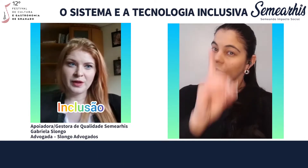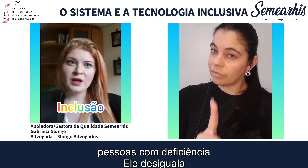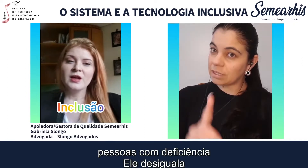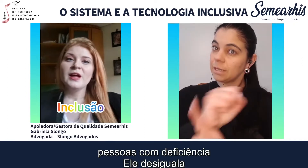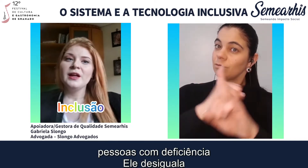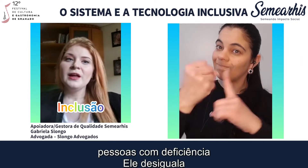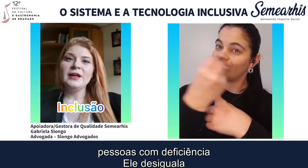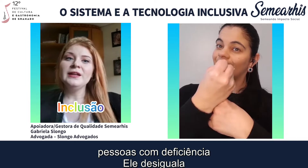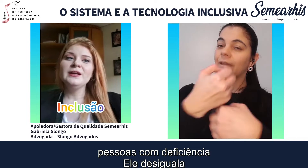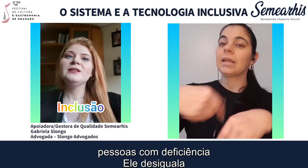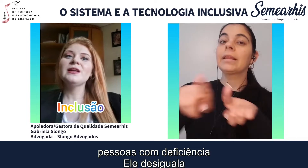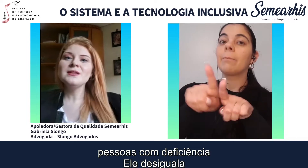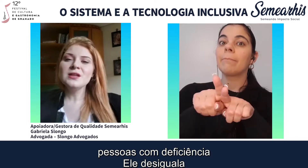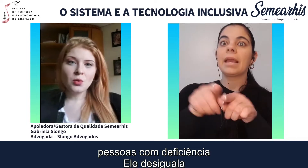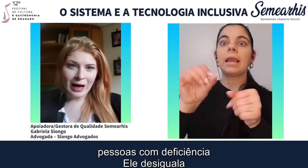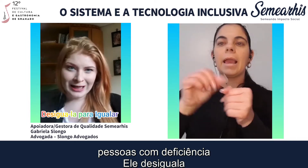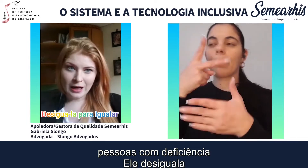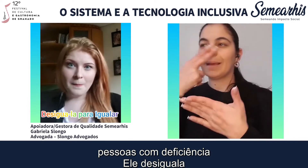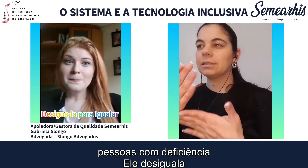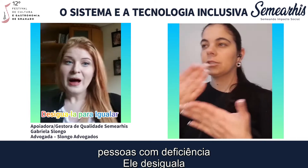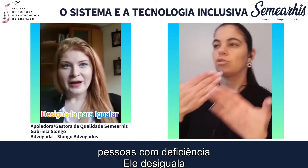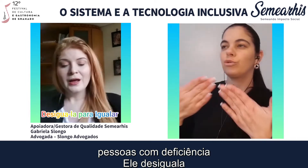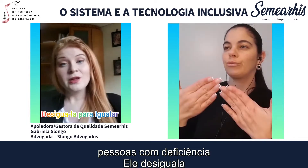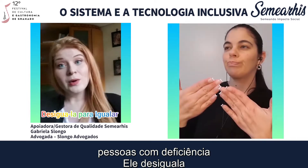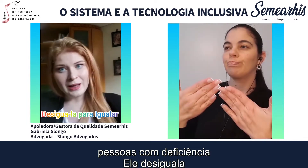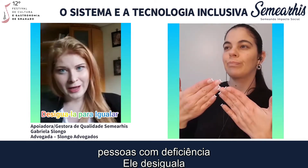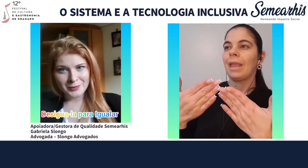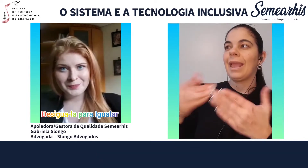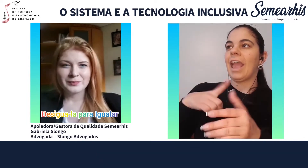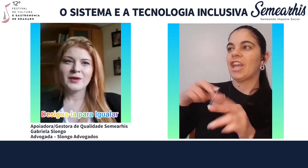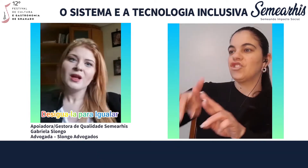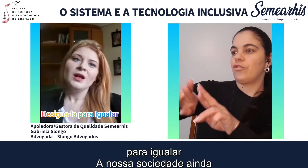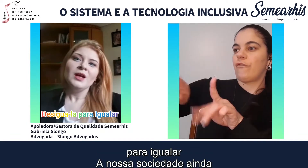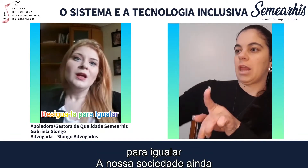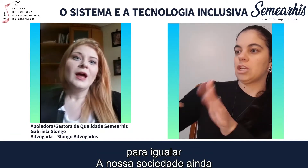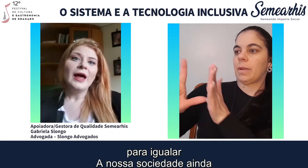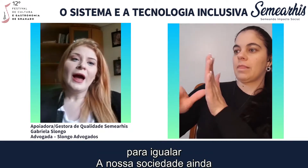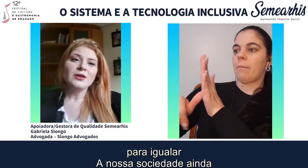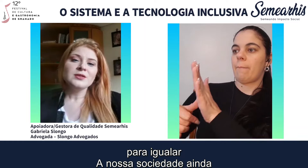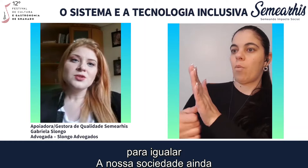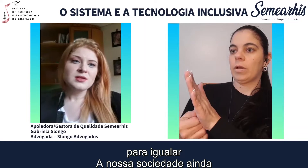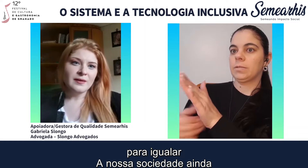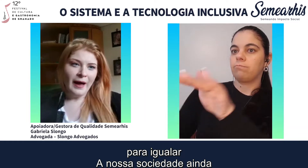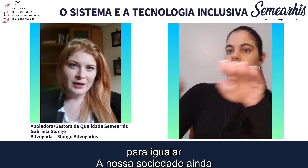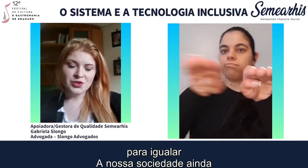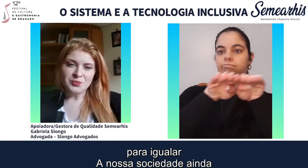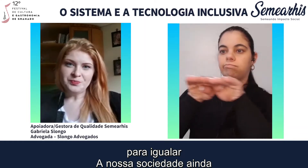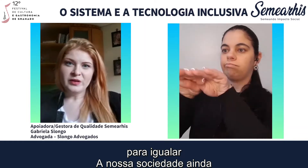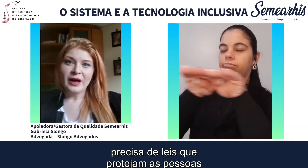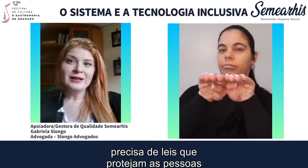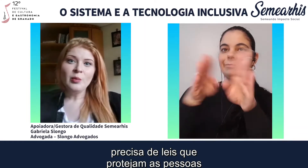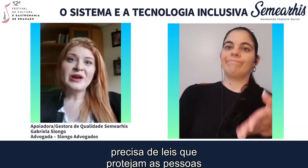deficiência. Ele desiguala para igualar. A nossa